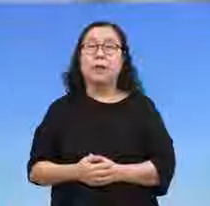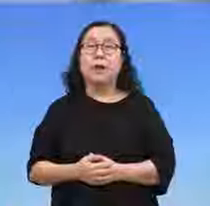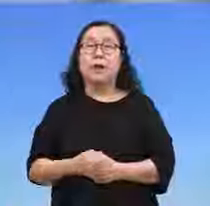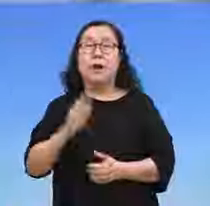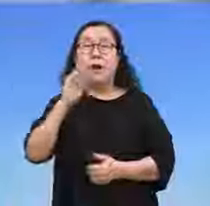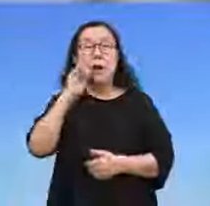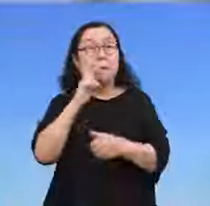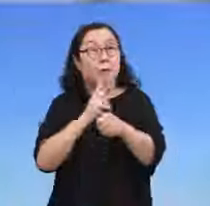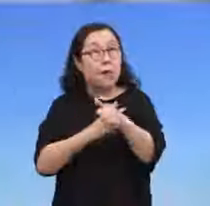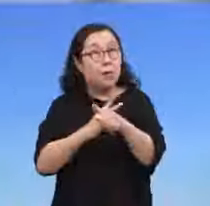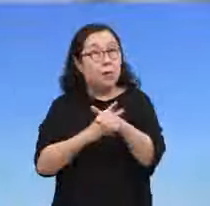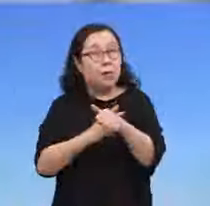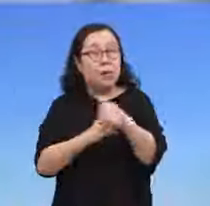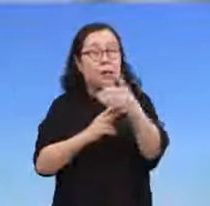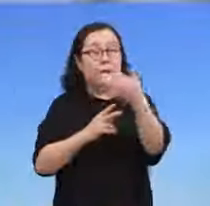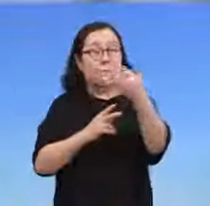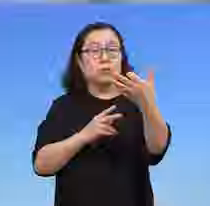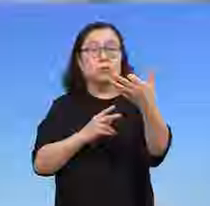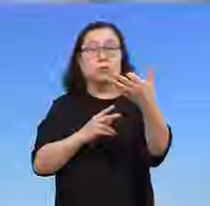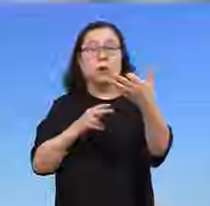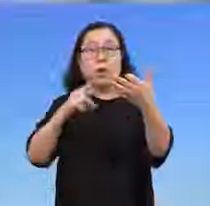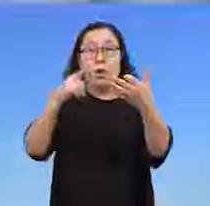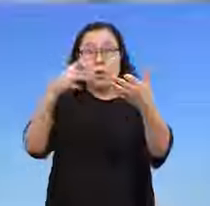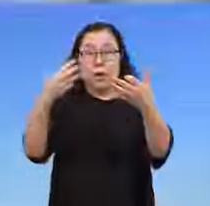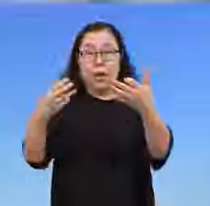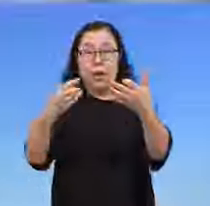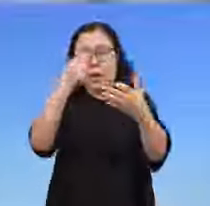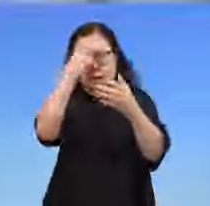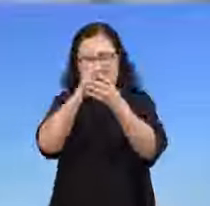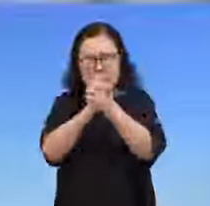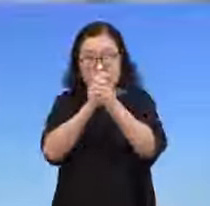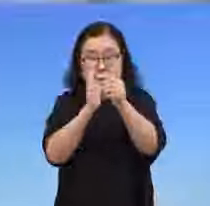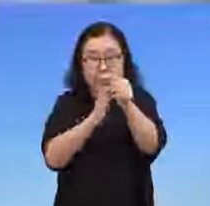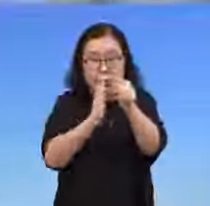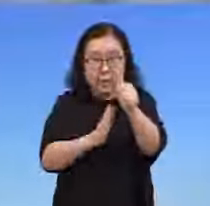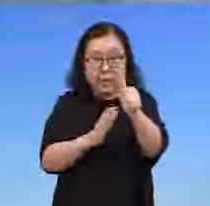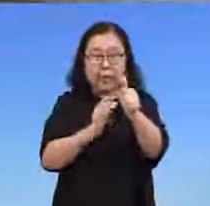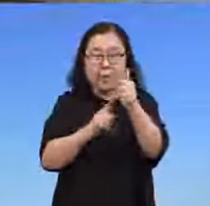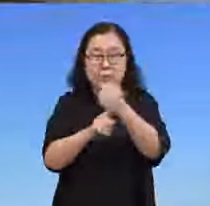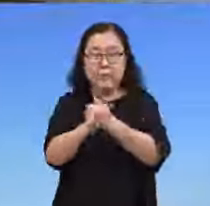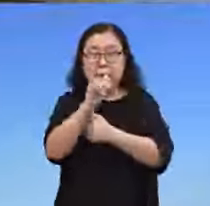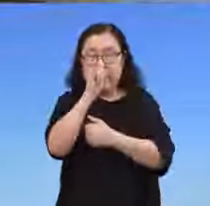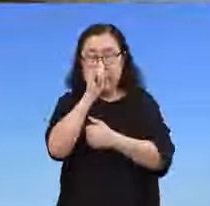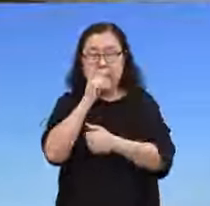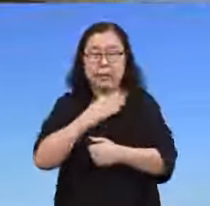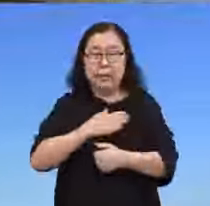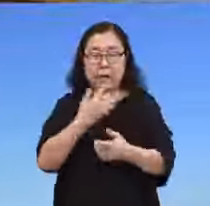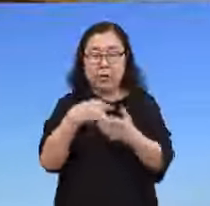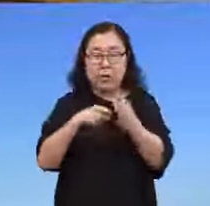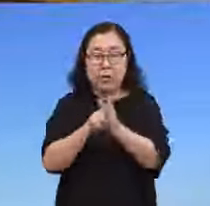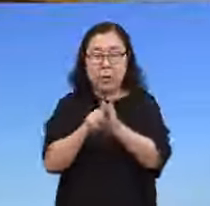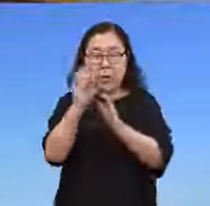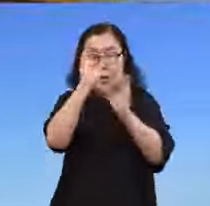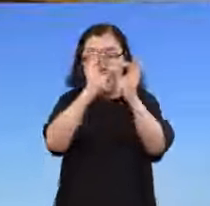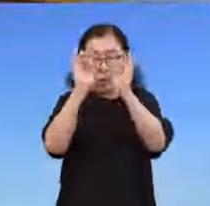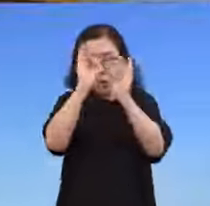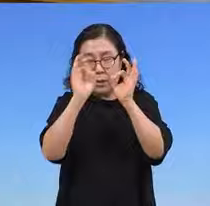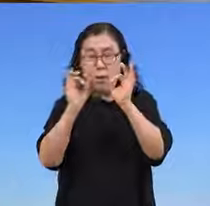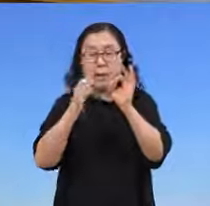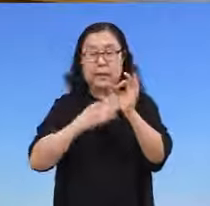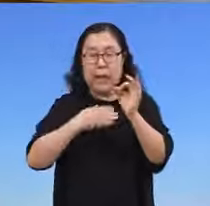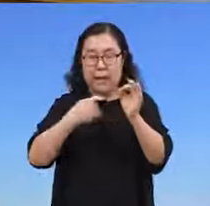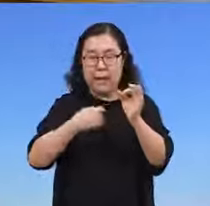이 사도 바울의 19절의 이 참 기도 부탁이 너무나 의미가 있는데요. 19절입니다. 또 나를 위하여 구할